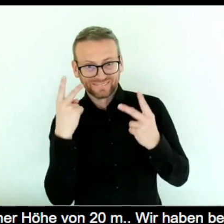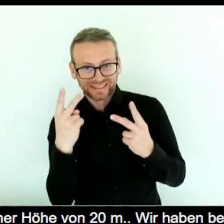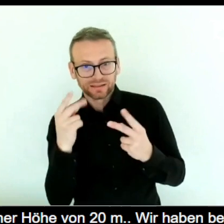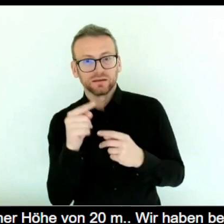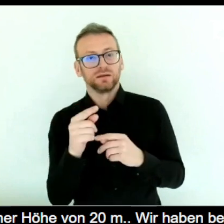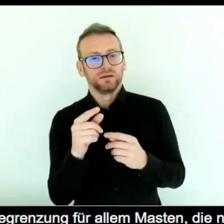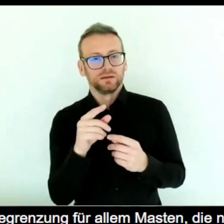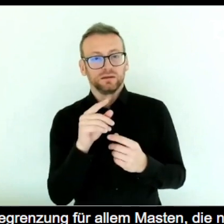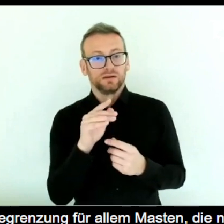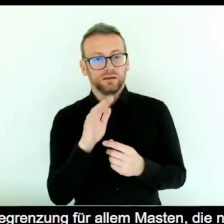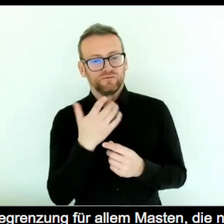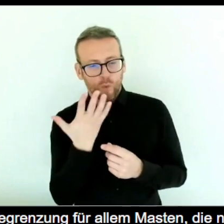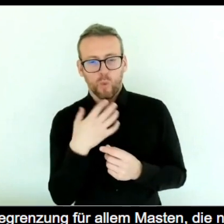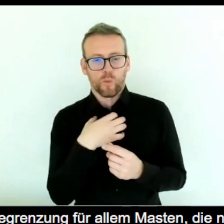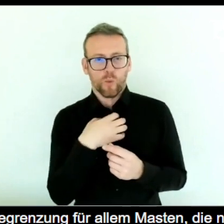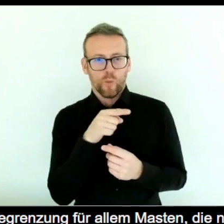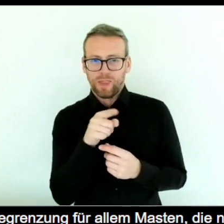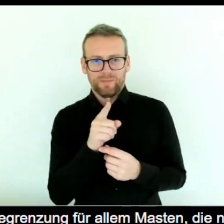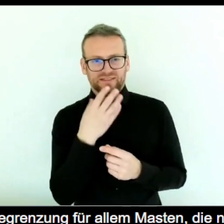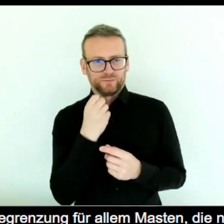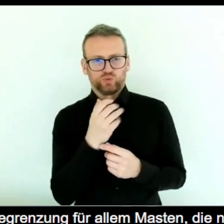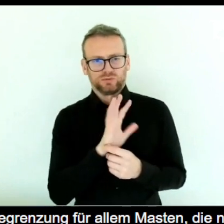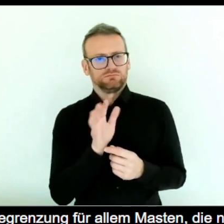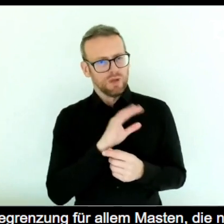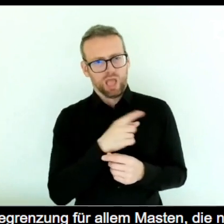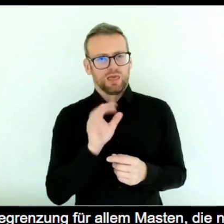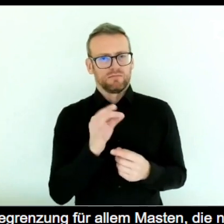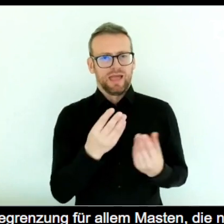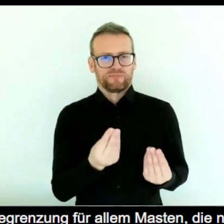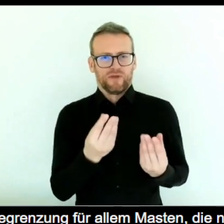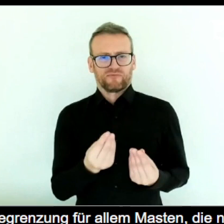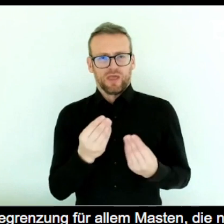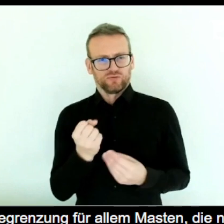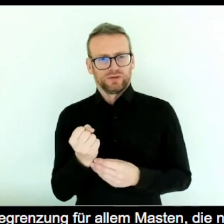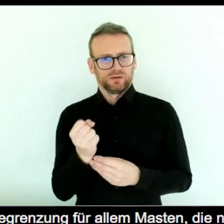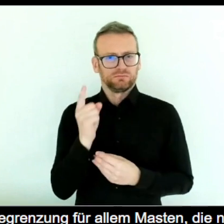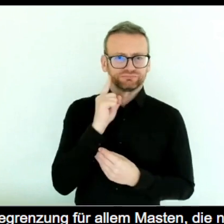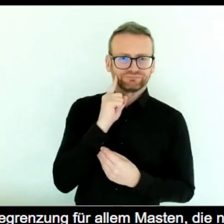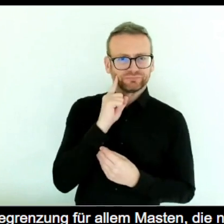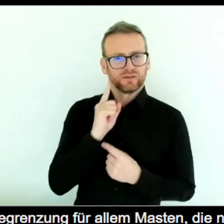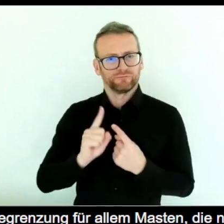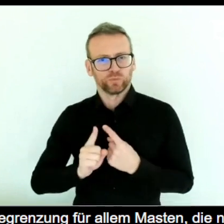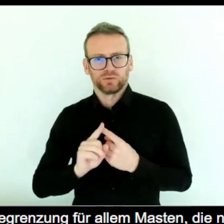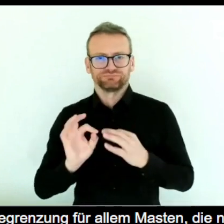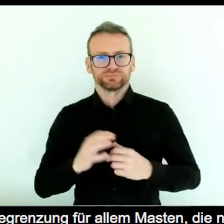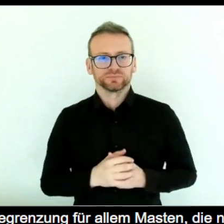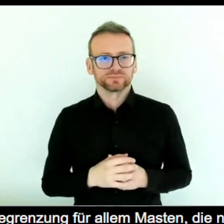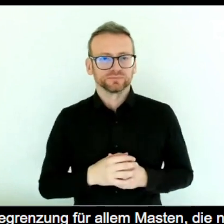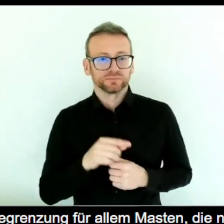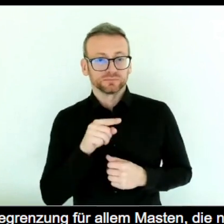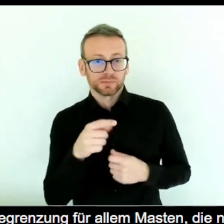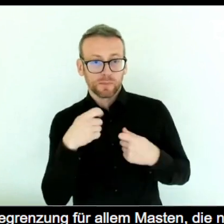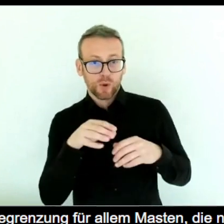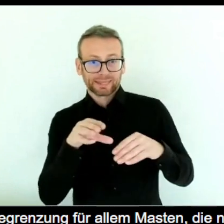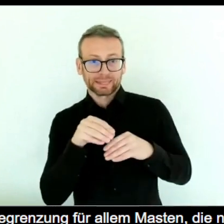Dadurch sind auch mehr Standorte möglich. Die Änderungen dienen der Beschleunigung und Vereinfachung des Verfahrens. Abstriche bei